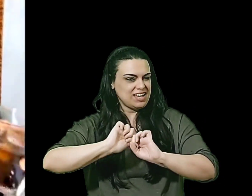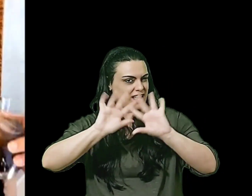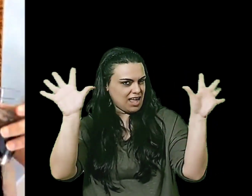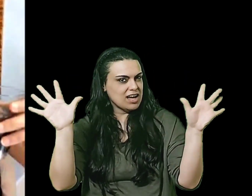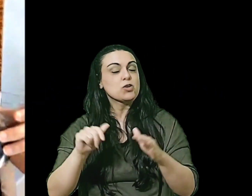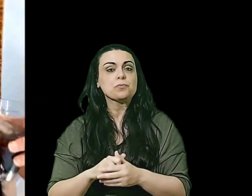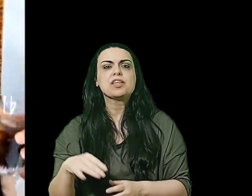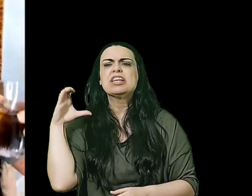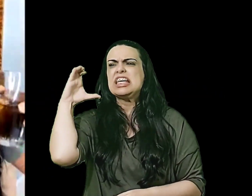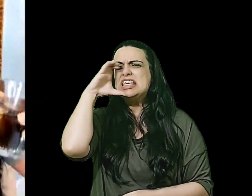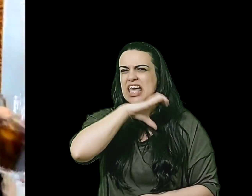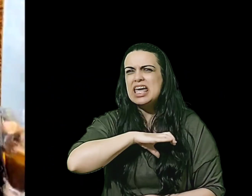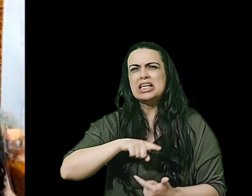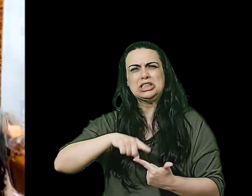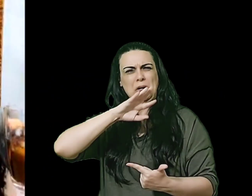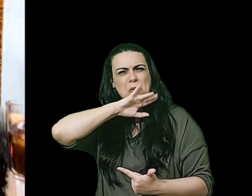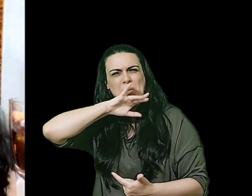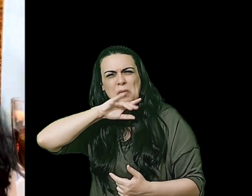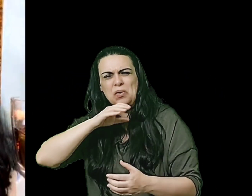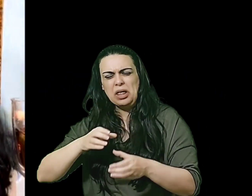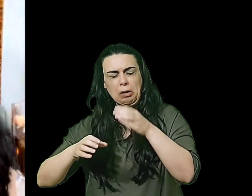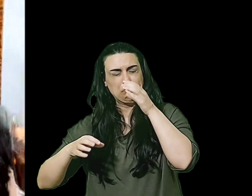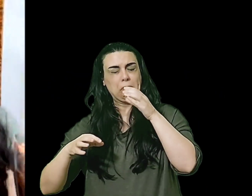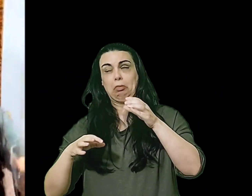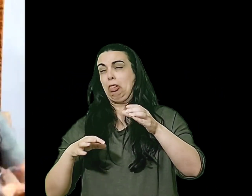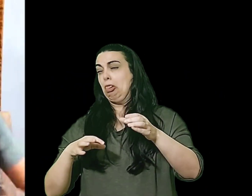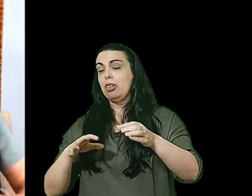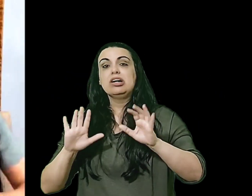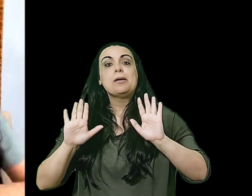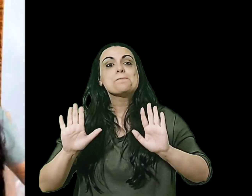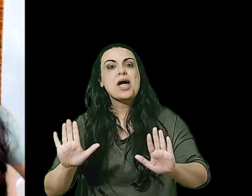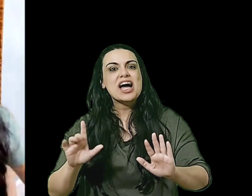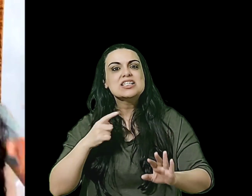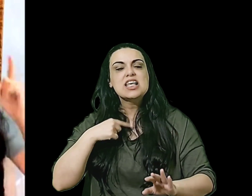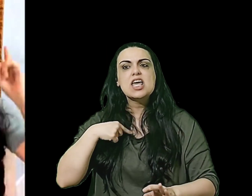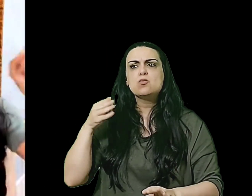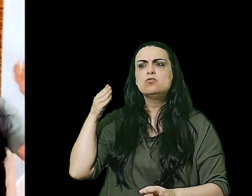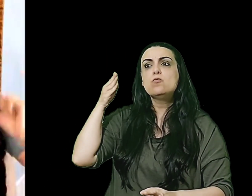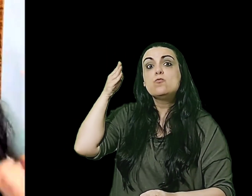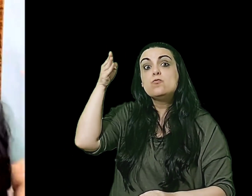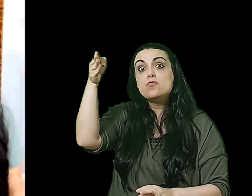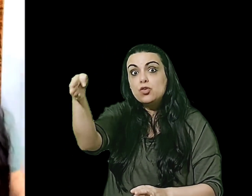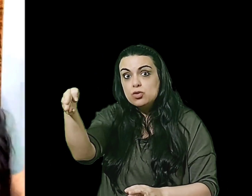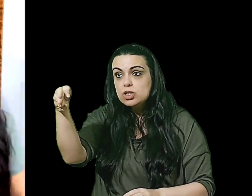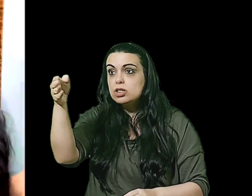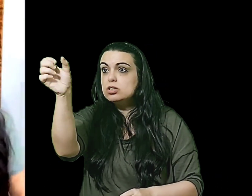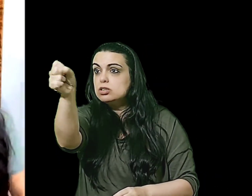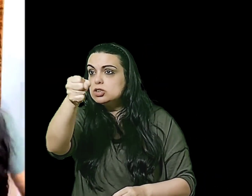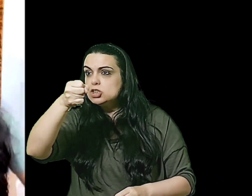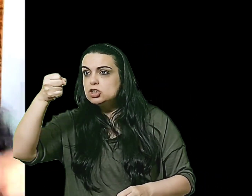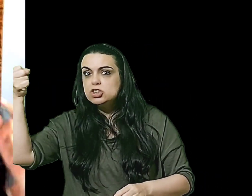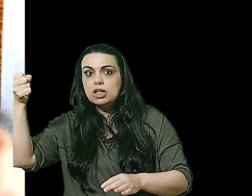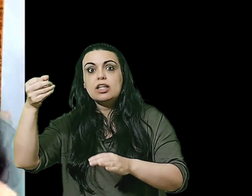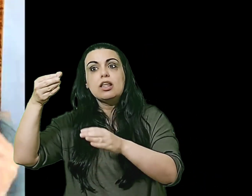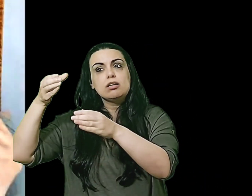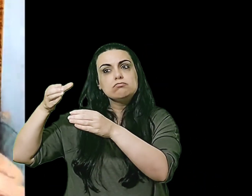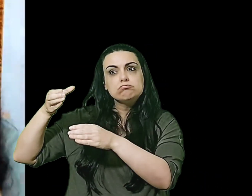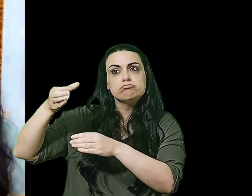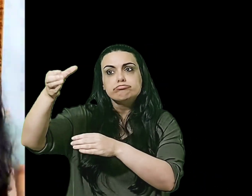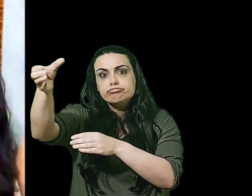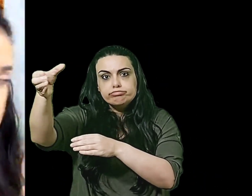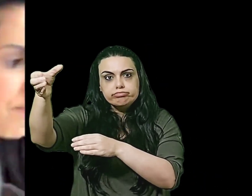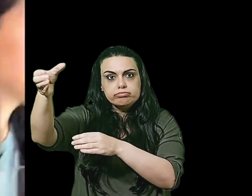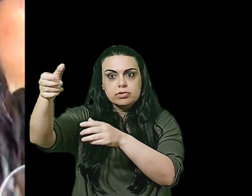ok? Tava quente, tava ruim, mas agora, porque eu fui na geladeira e deixei